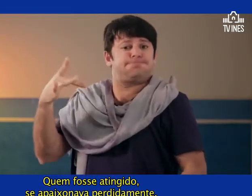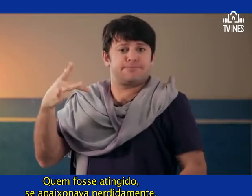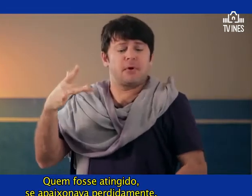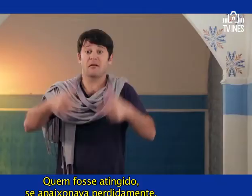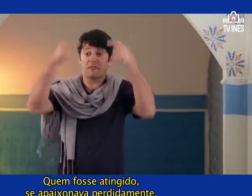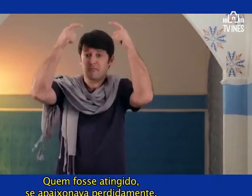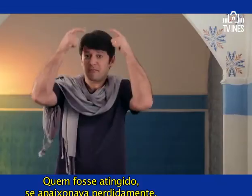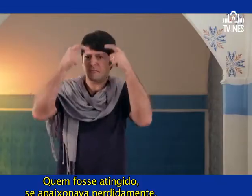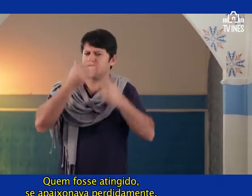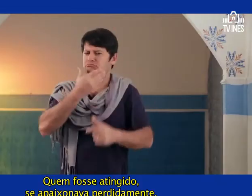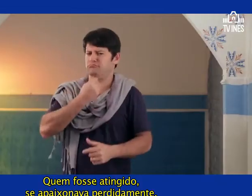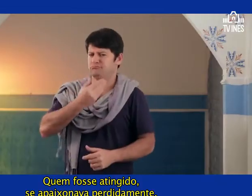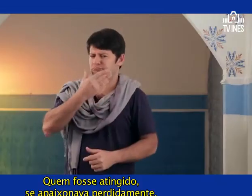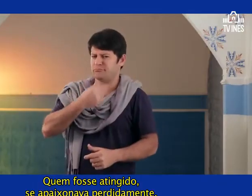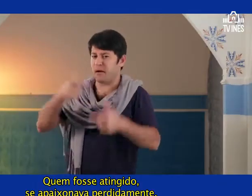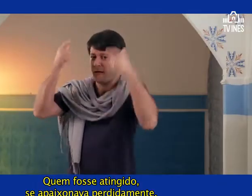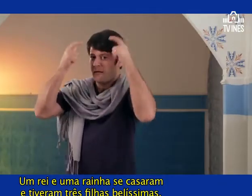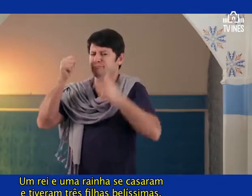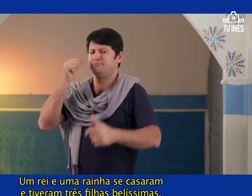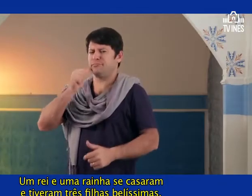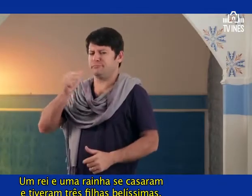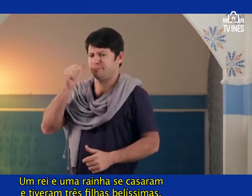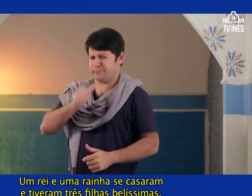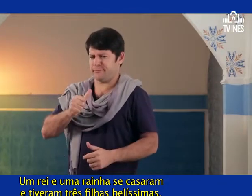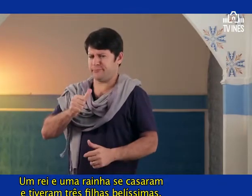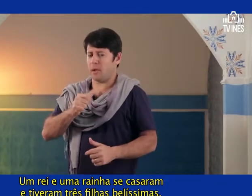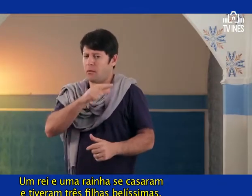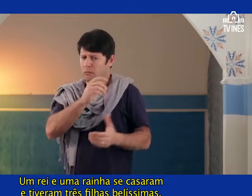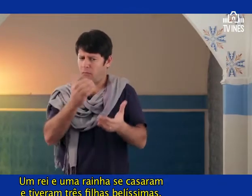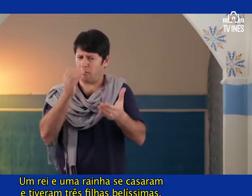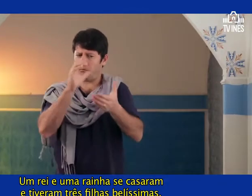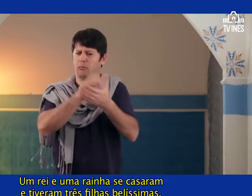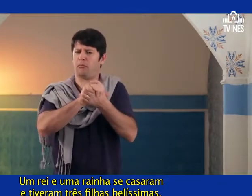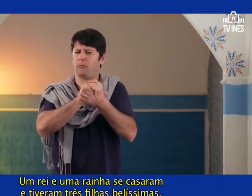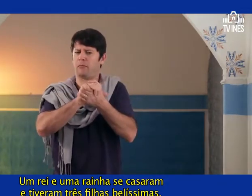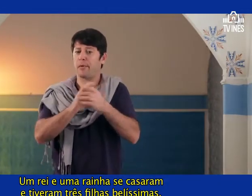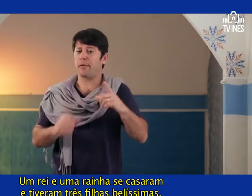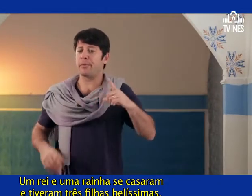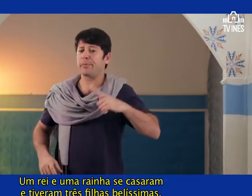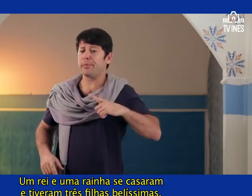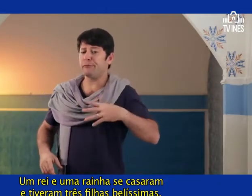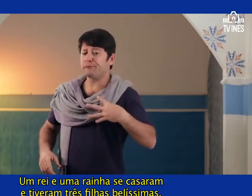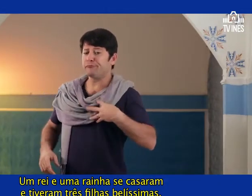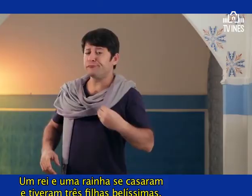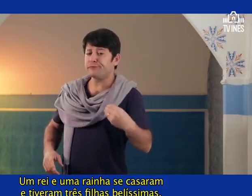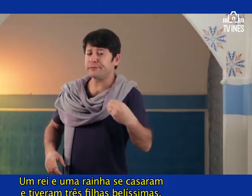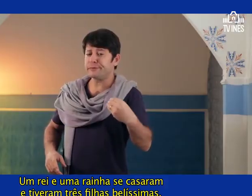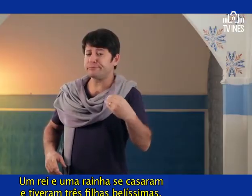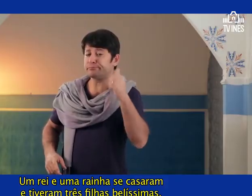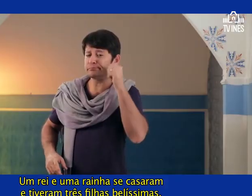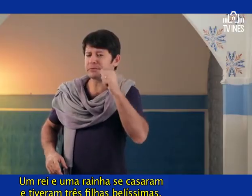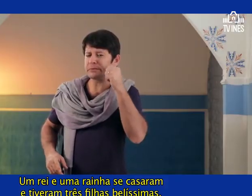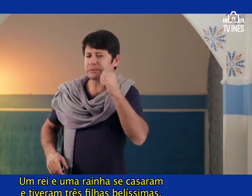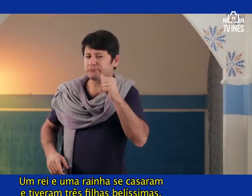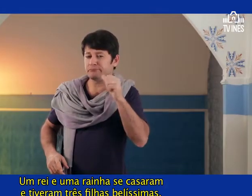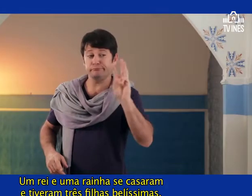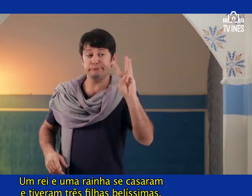perdidamente. Um rei e uma rainha se casaram e tiveram três filhas